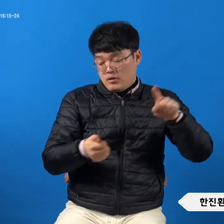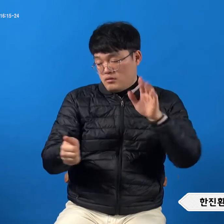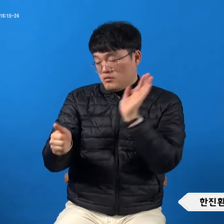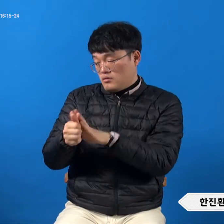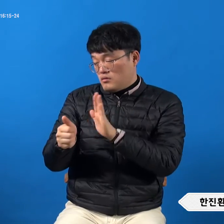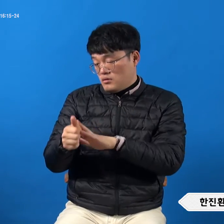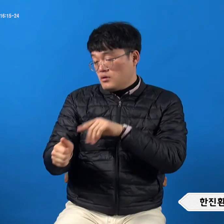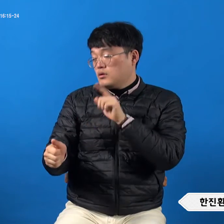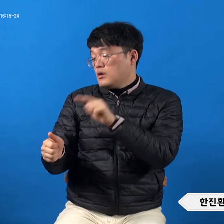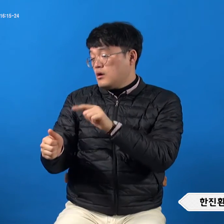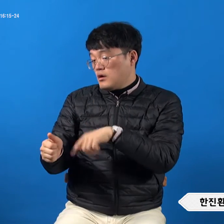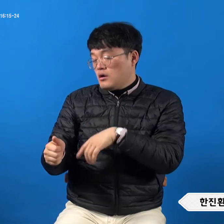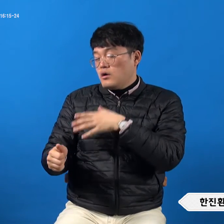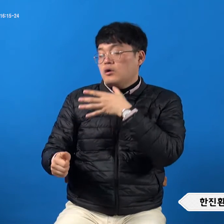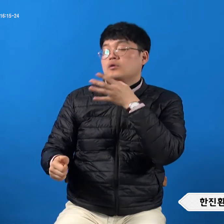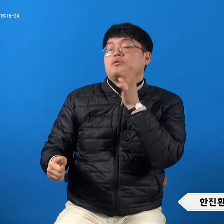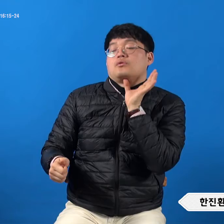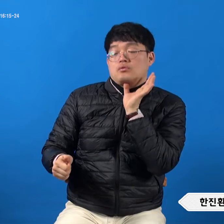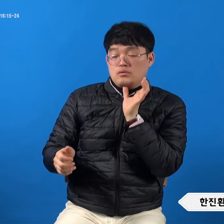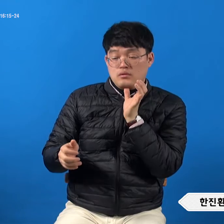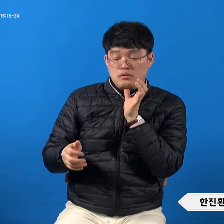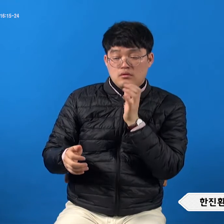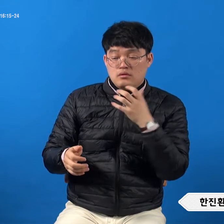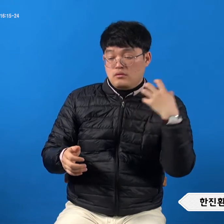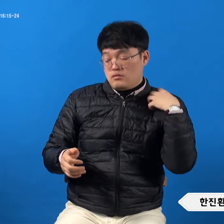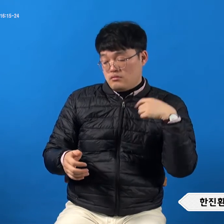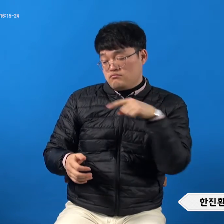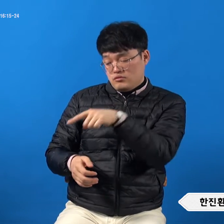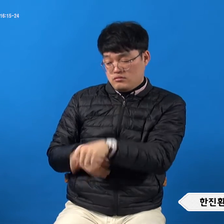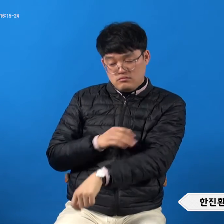불암아, 노인역은 너 따라갈 사람 없다.